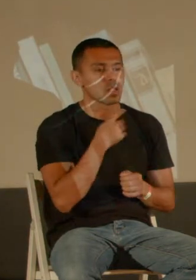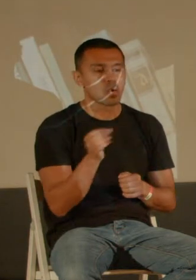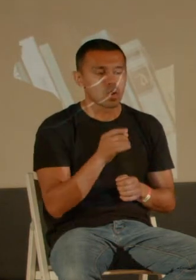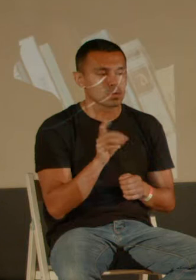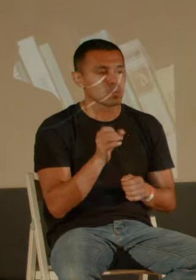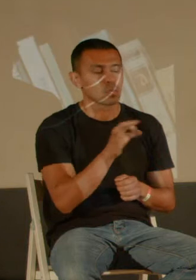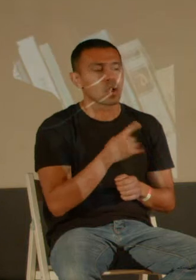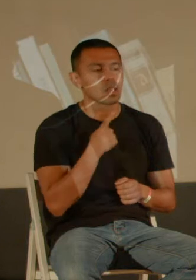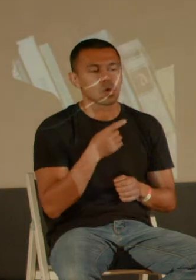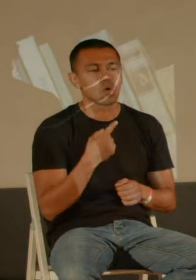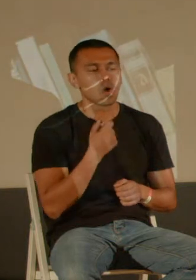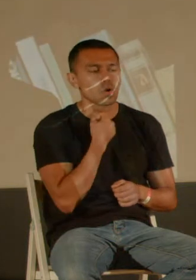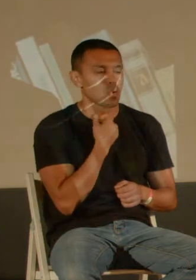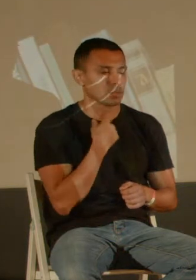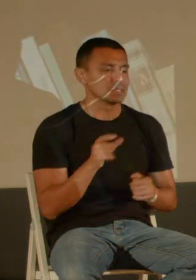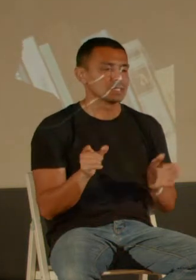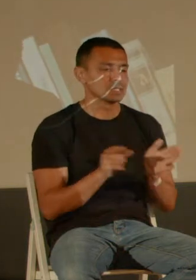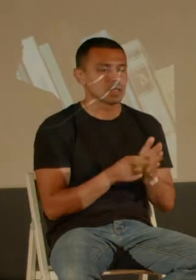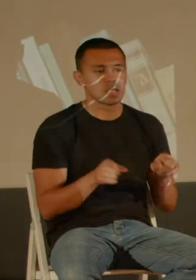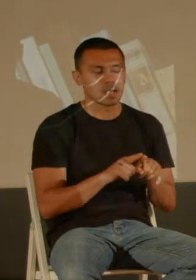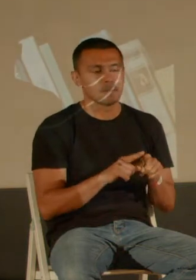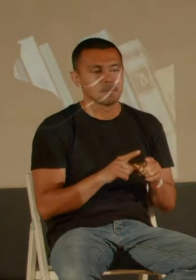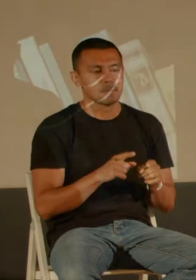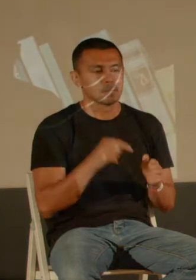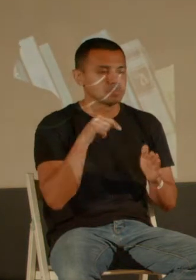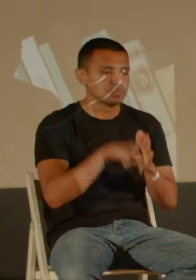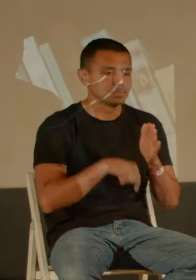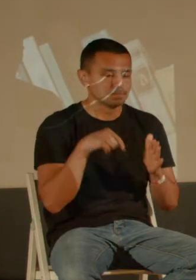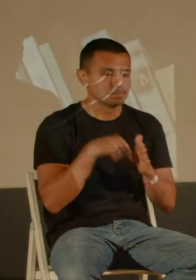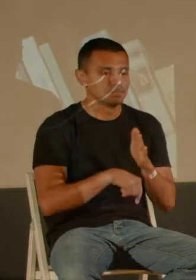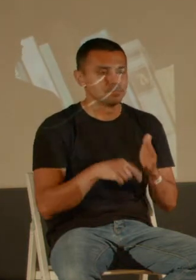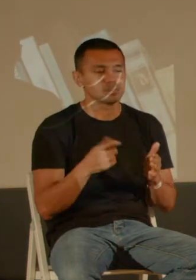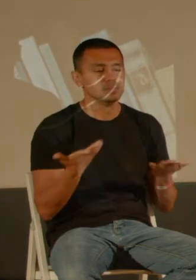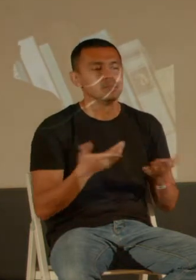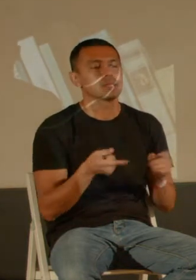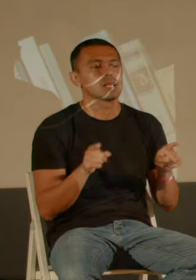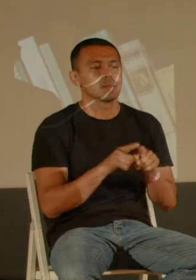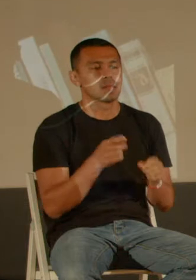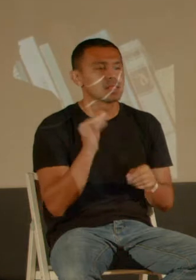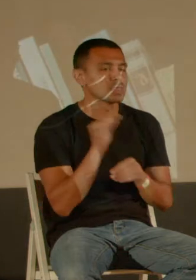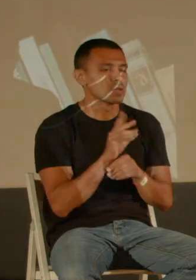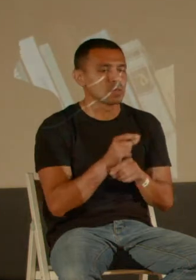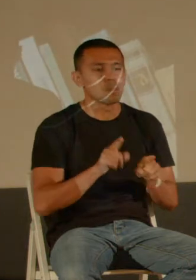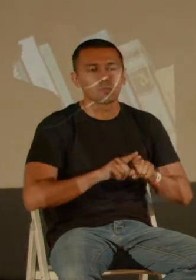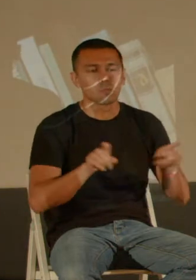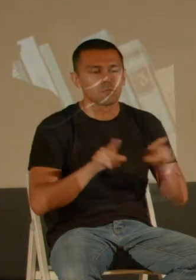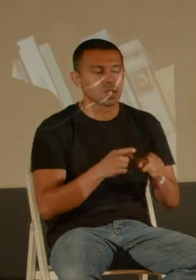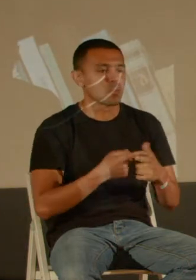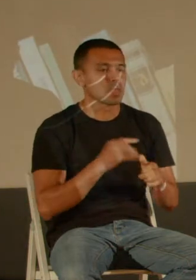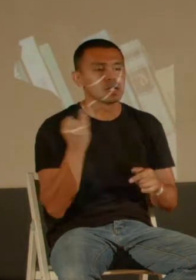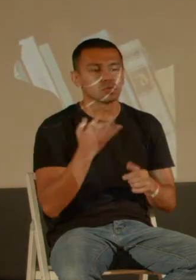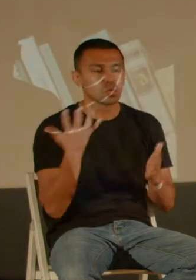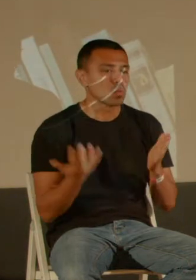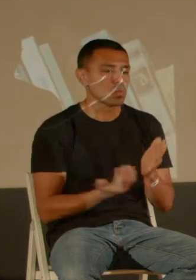чи про алкоголізм з таким присмаком моралізаторства, з таким натяком на проповідництво або на